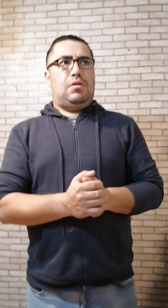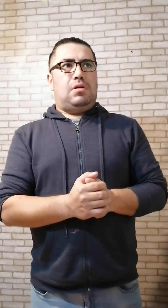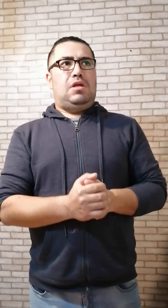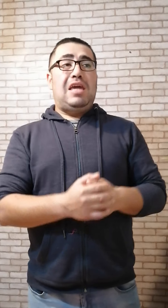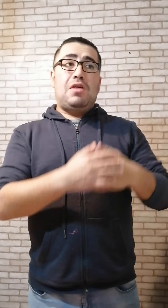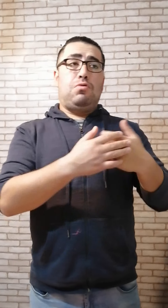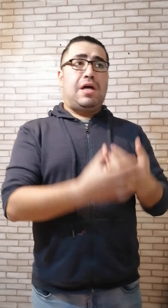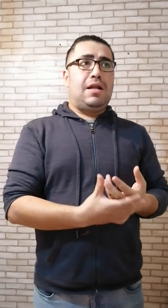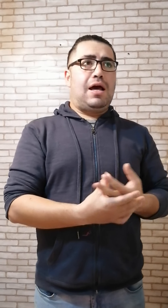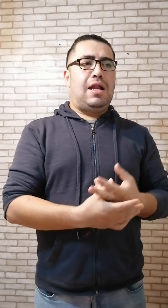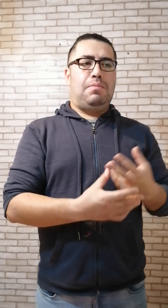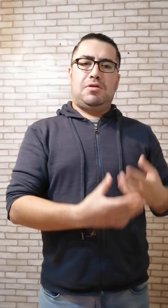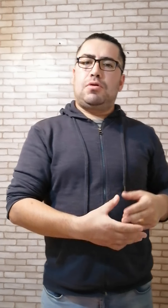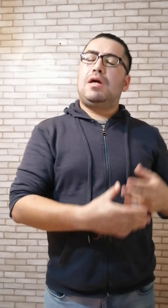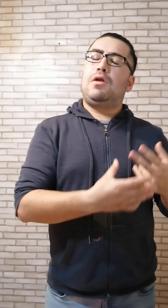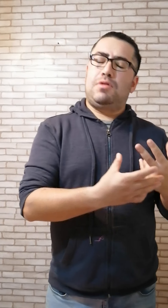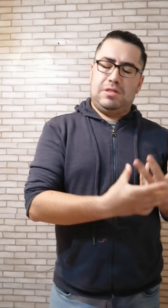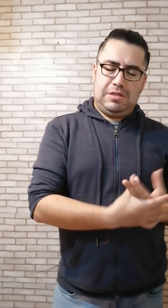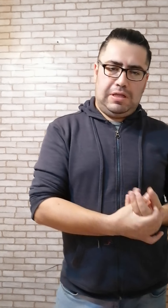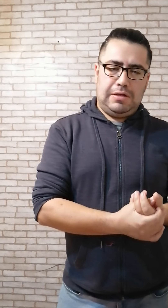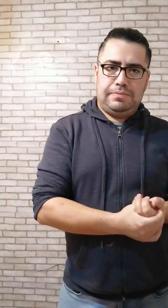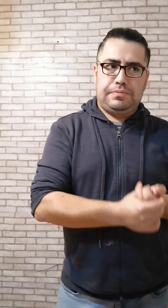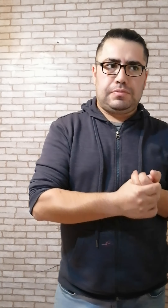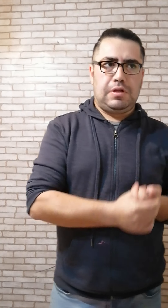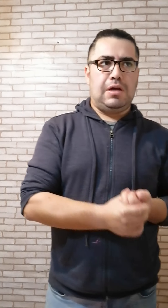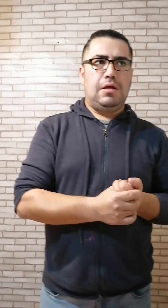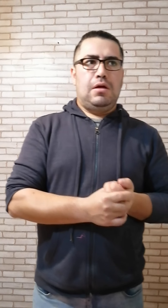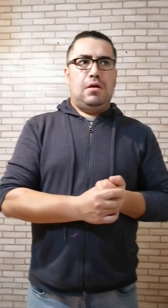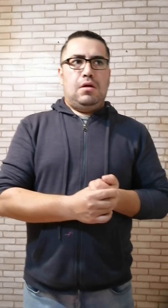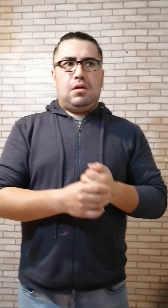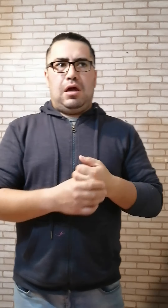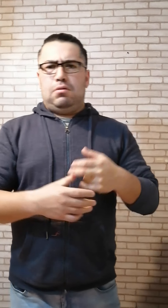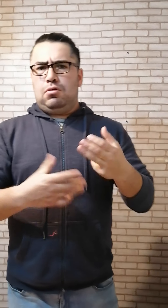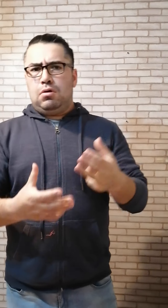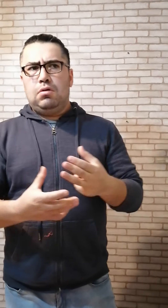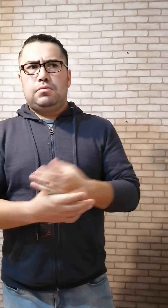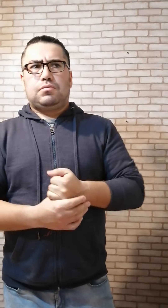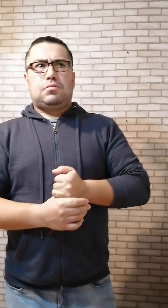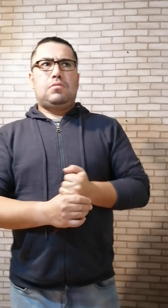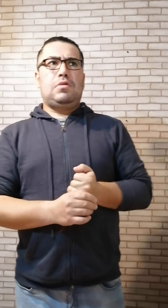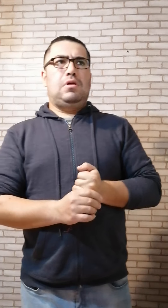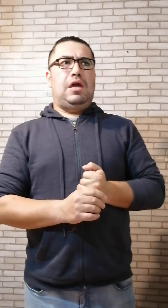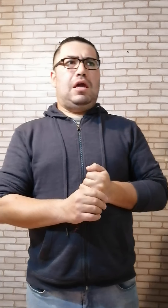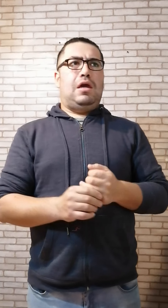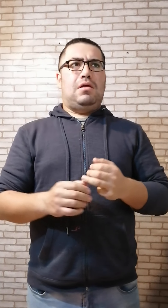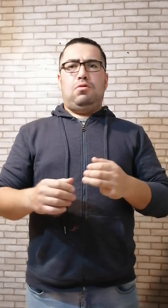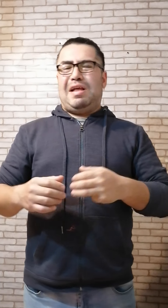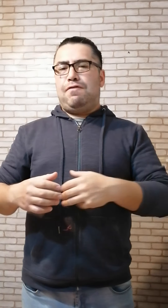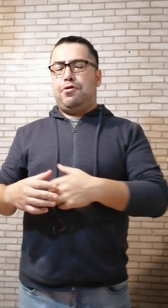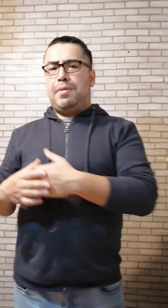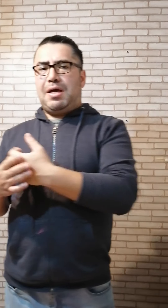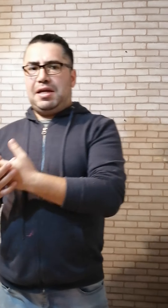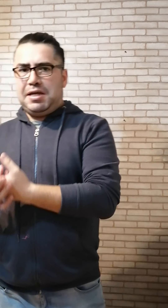y ayudar a la persona que lo necesita ya y no de una forma material